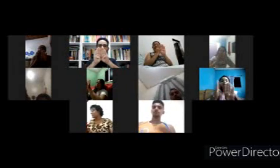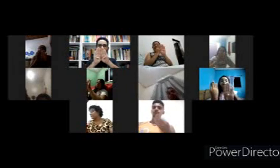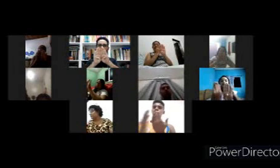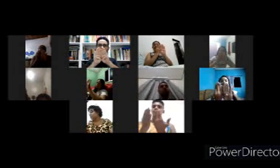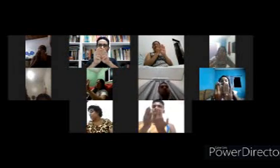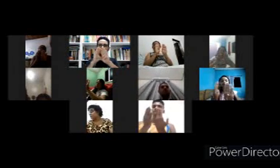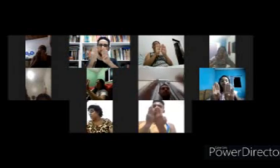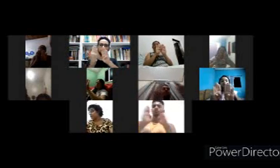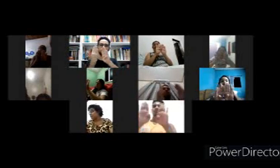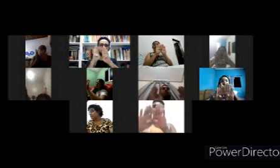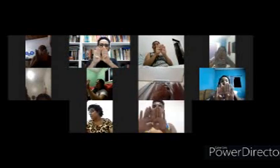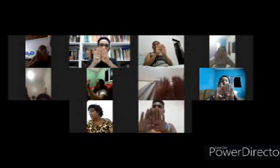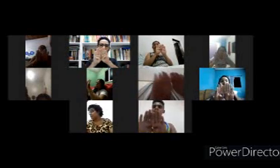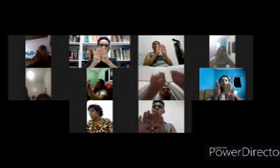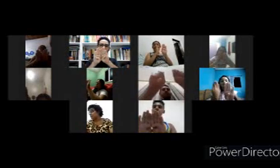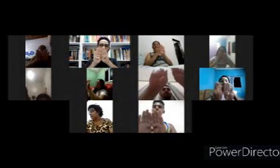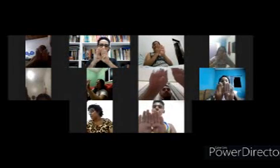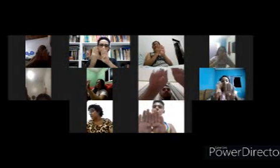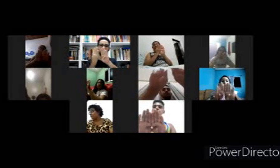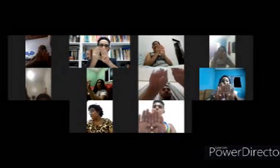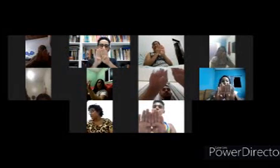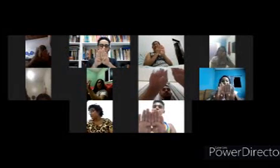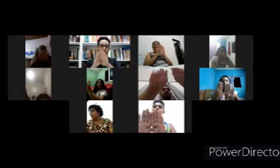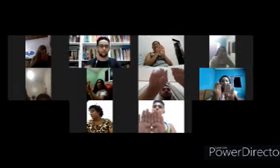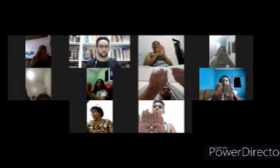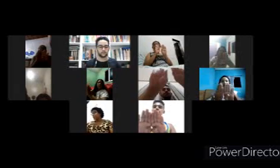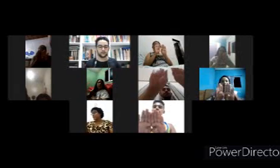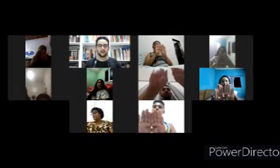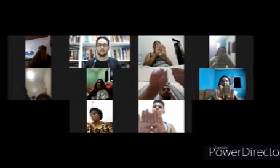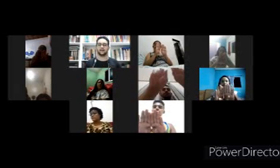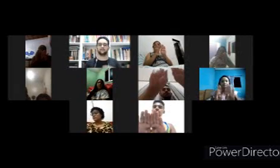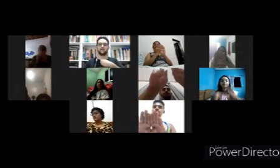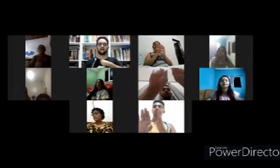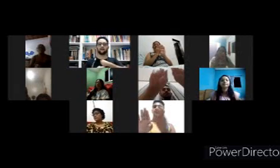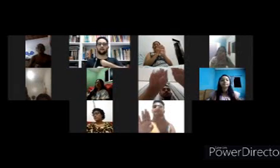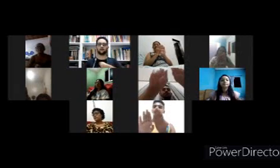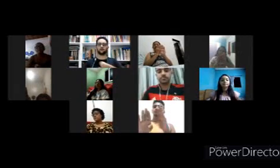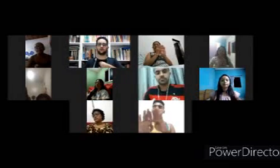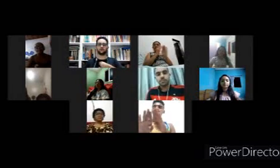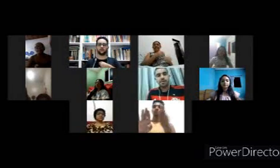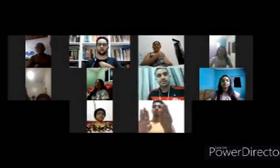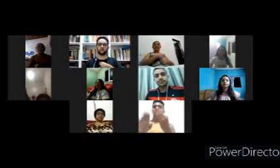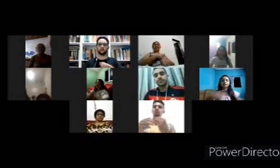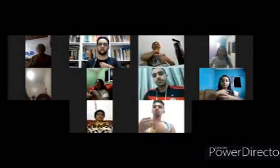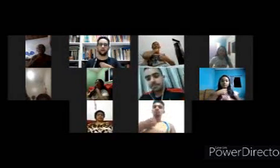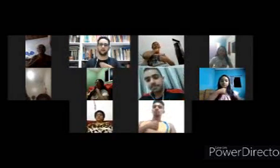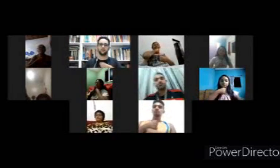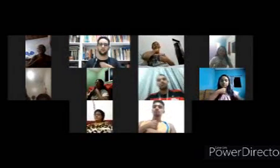configuração em B e vira uma mão. Gravata, as duas mãos aqui no meio do peito,